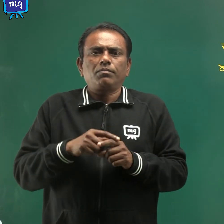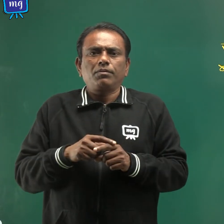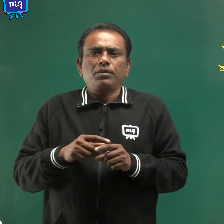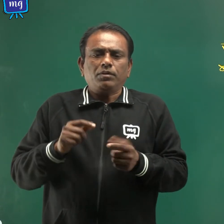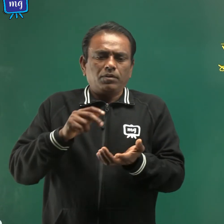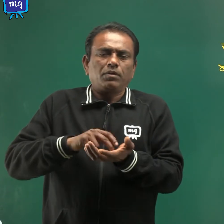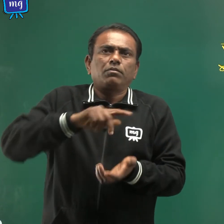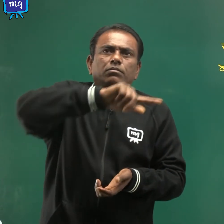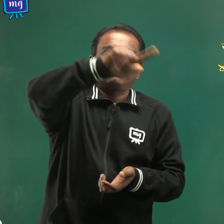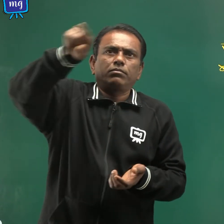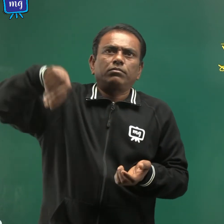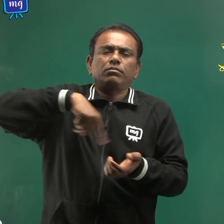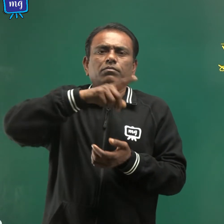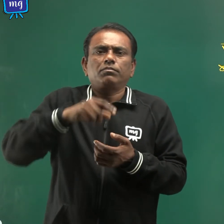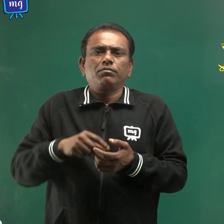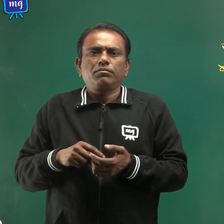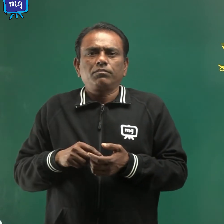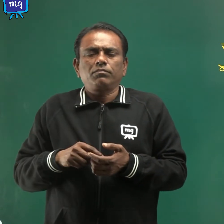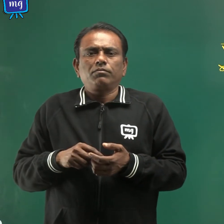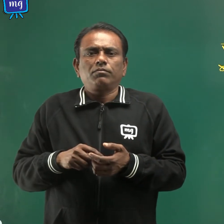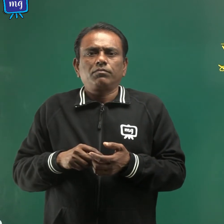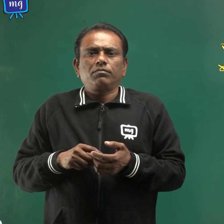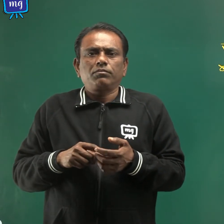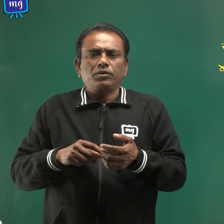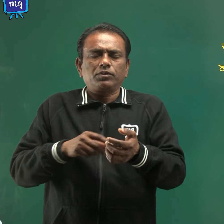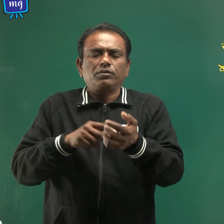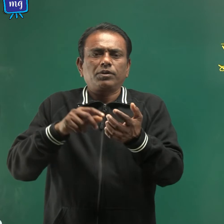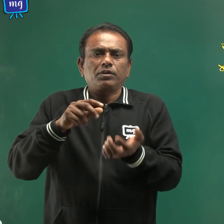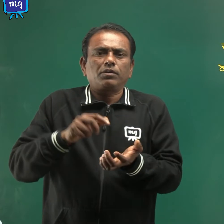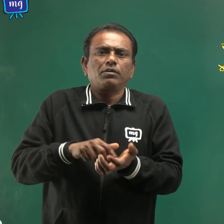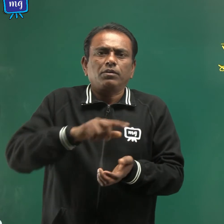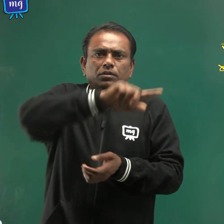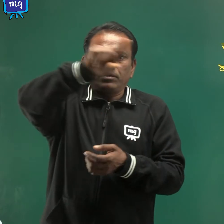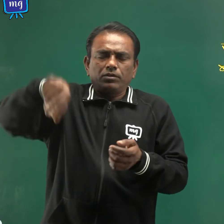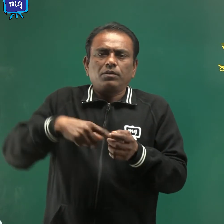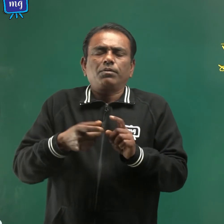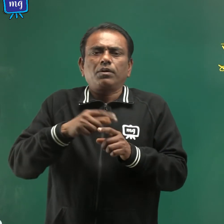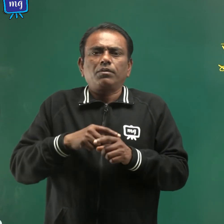के क्षेत्रफल को के समांतर चतुर्भुज का अ